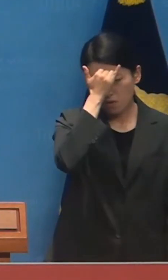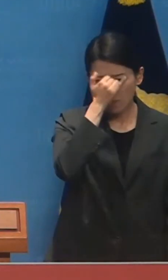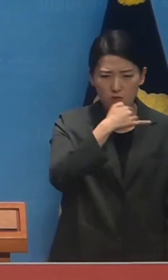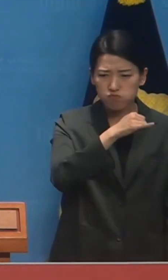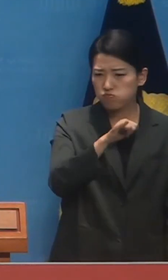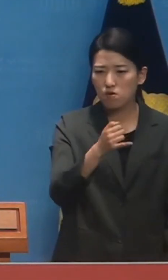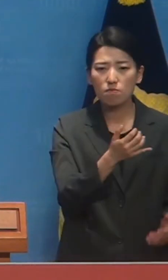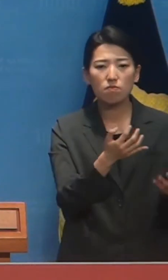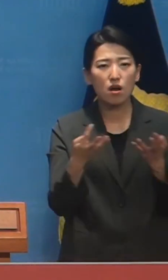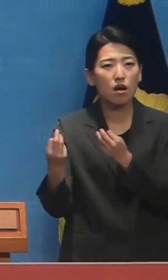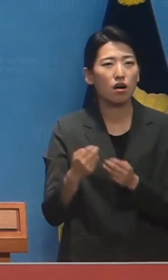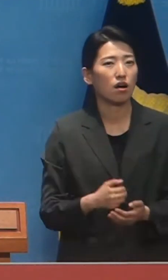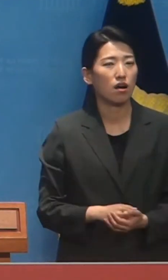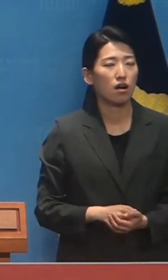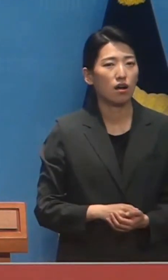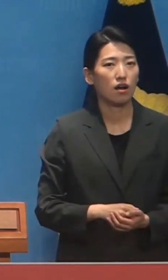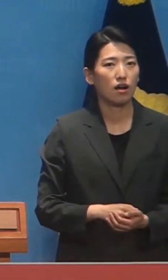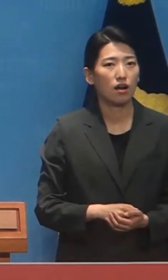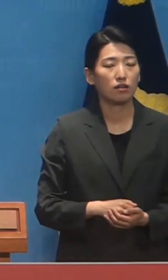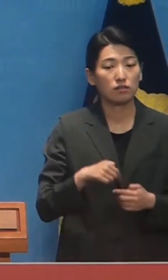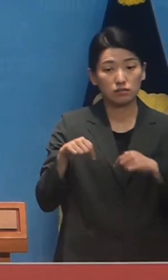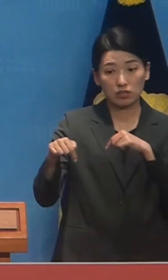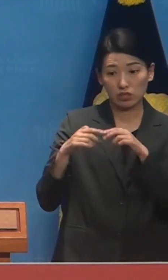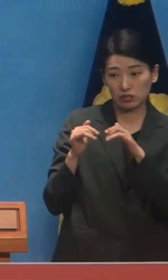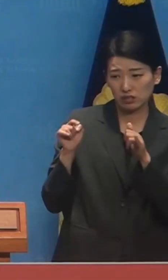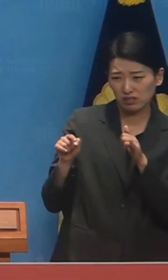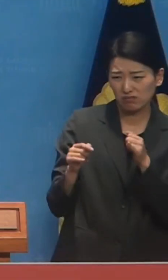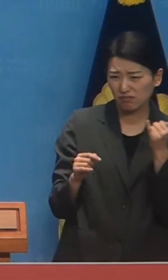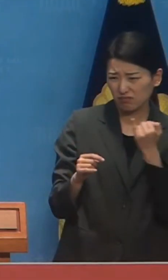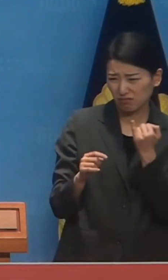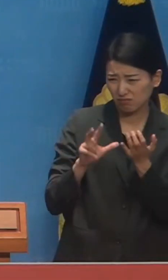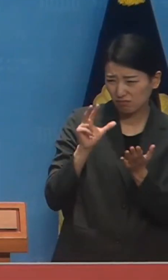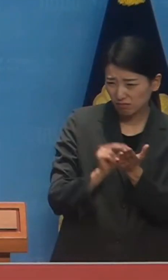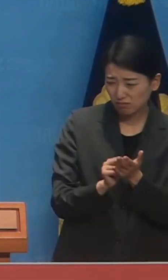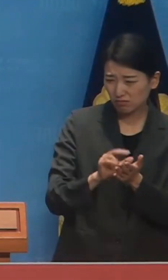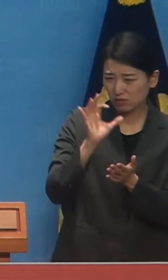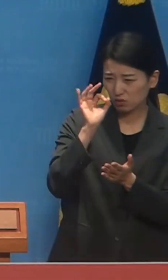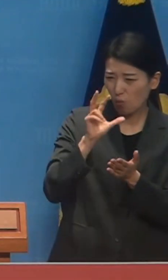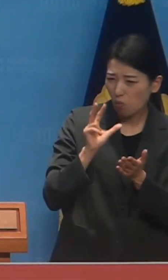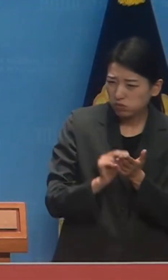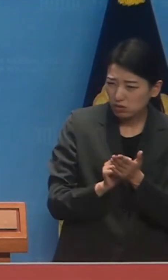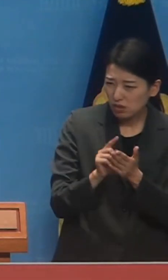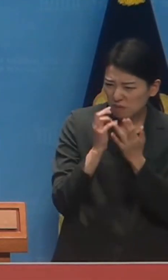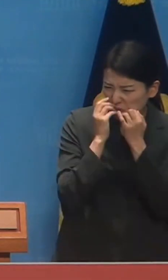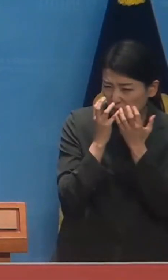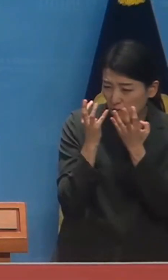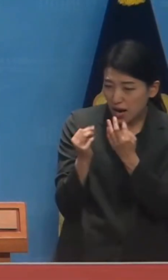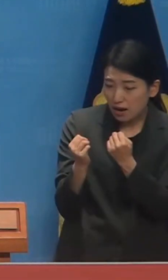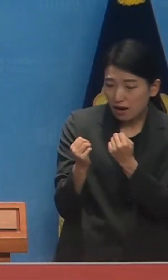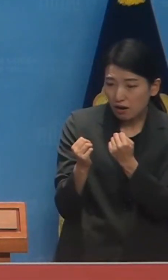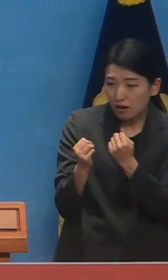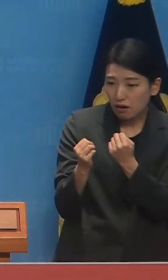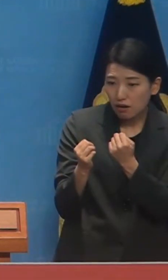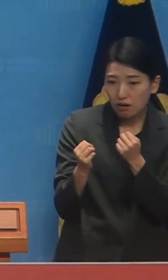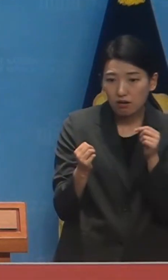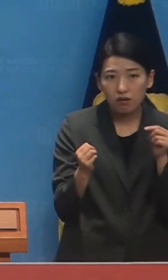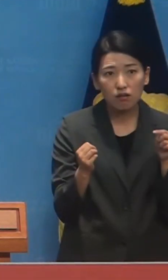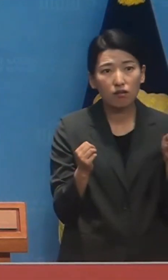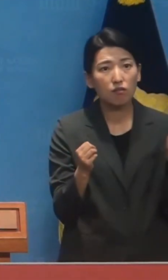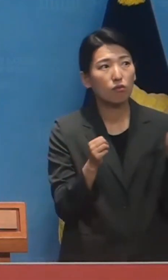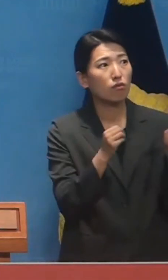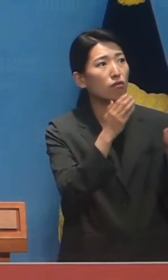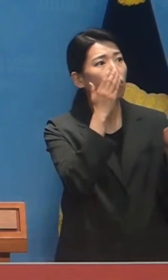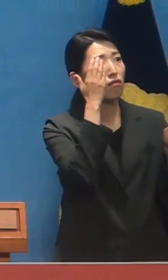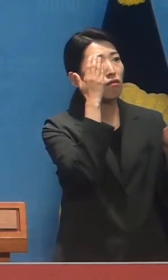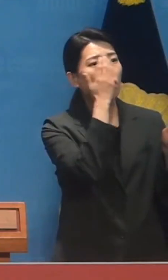어떤 정치인들에게 나타나는 여자 문제, 돈 문제에 어떤 스캔들 하나 없는 까면 깔수록